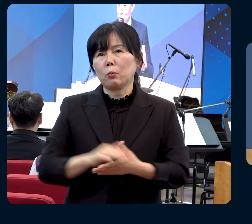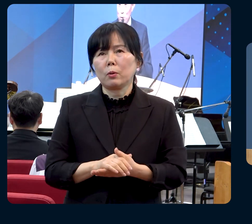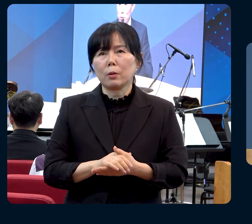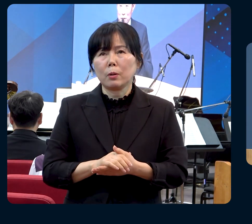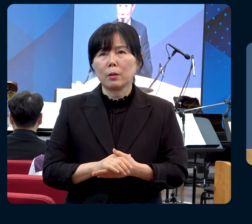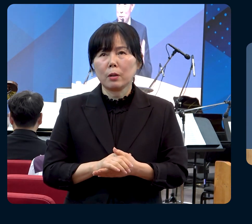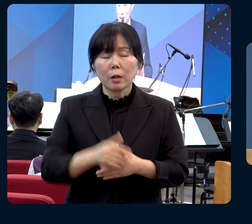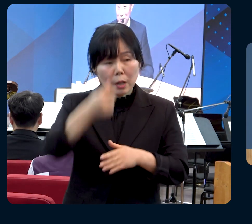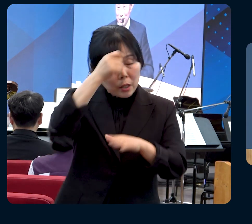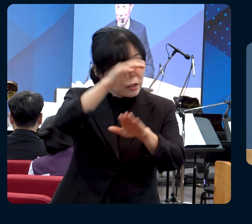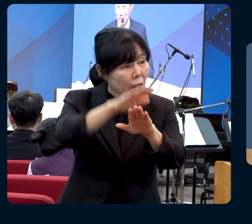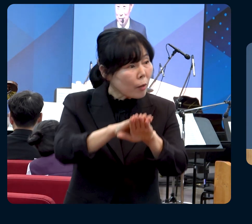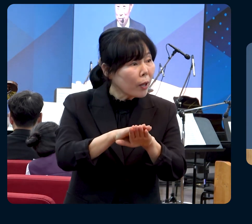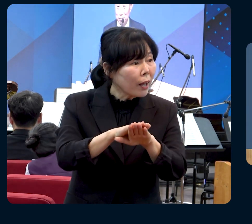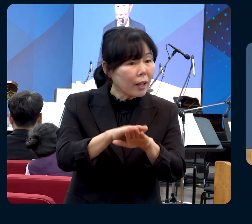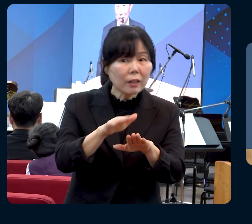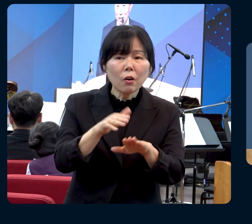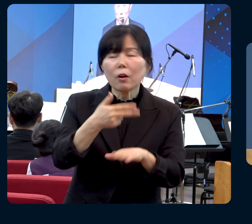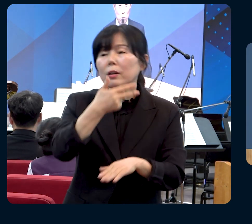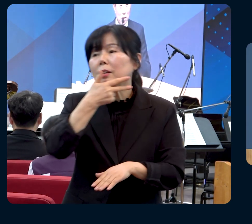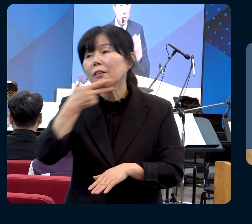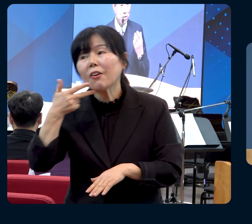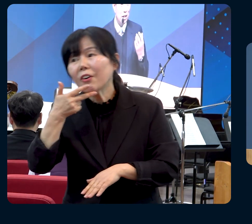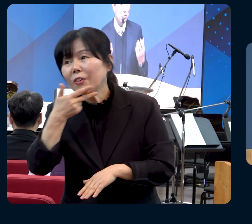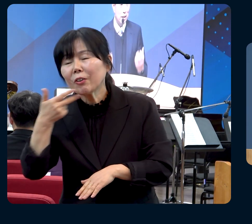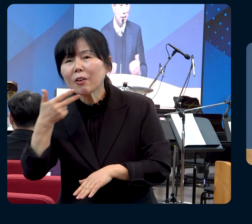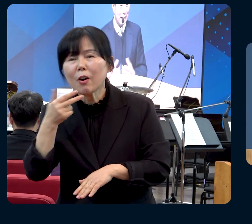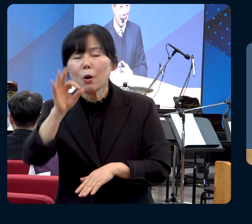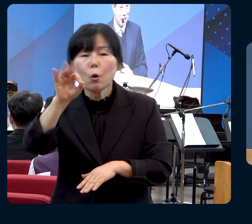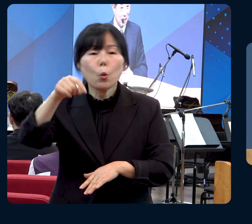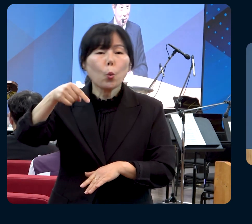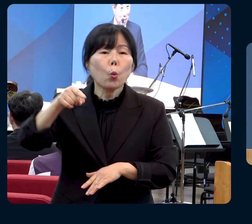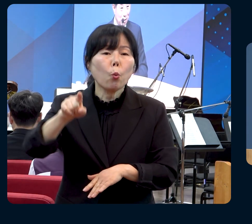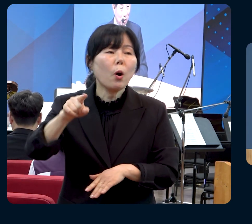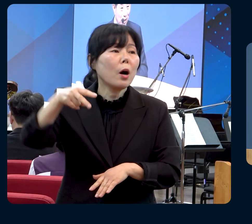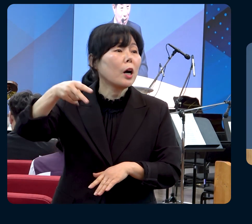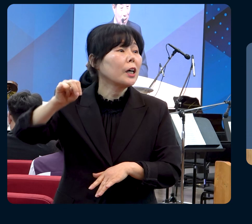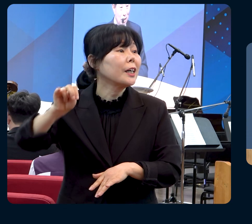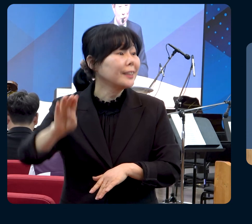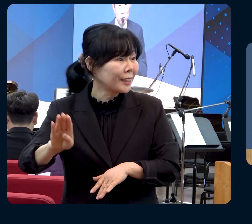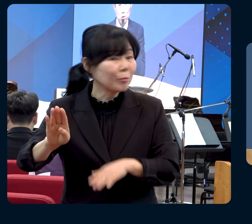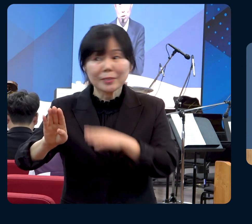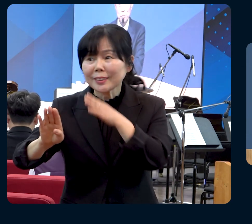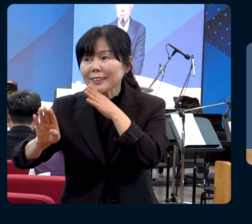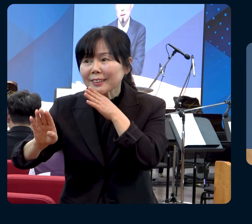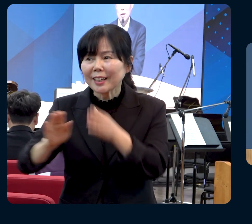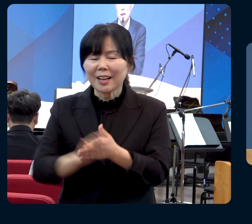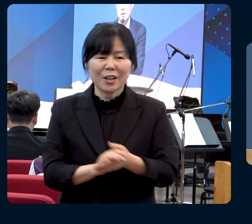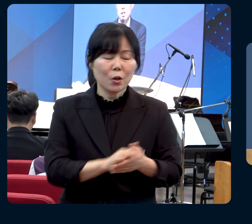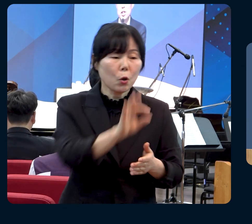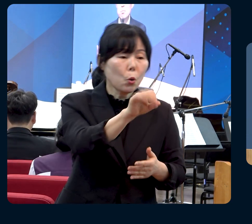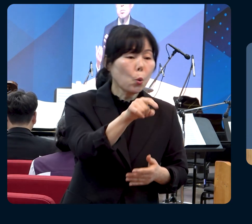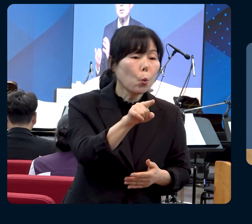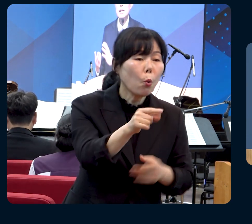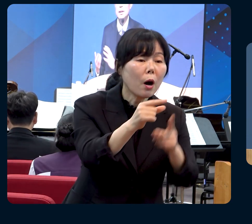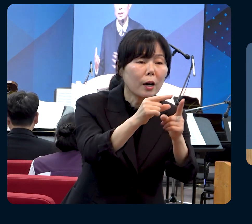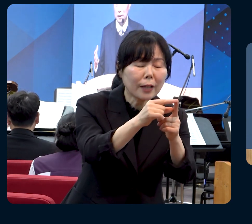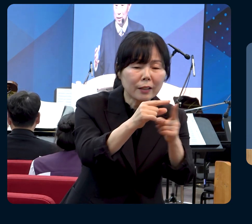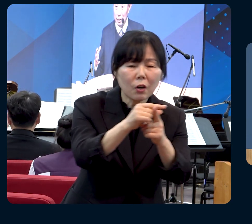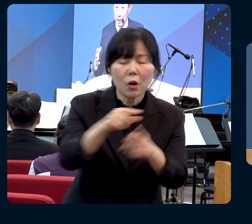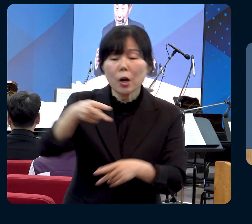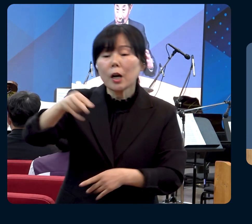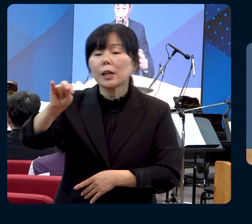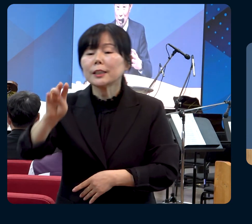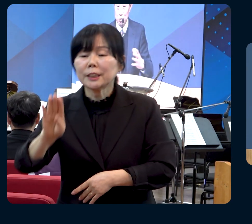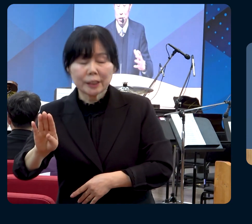예배를 영어로 worship이라고 그러잖아요. 그 worth라고 하는 가치라는 말과 ship이라고 하는 신분을